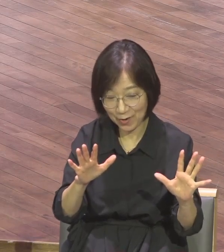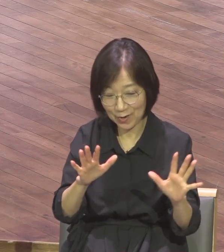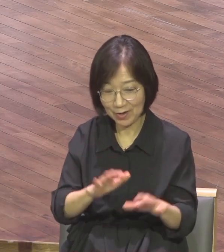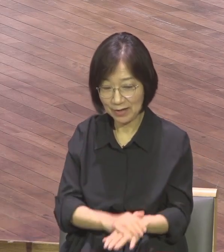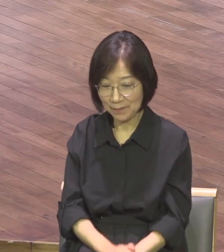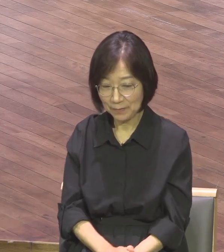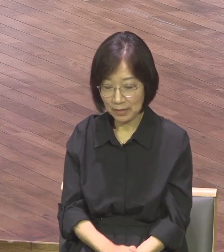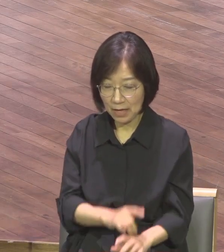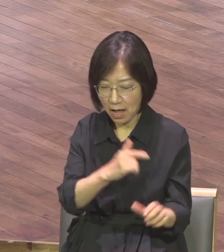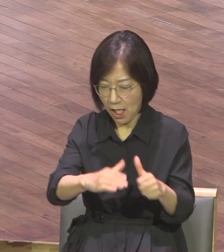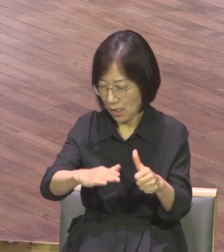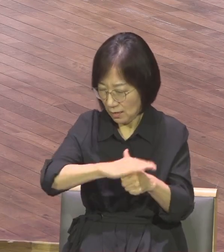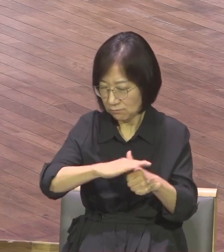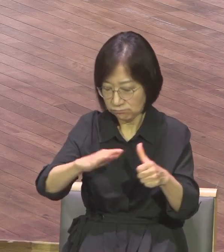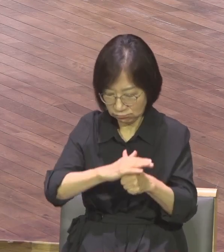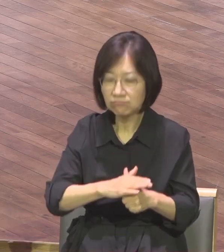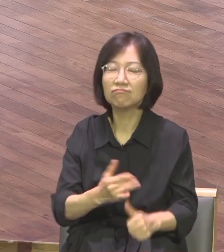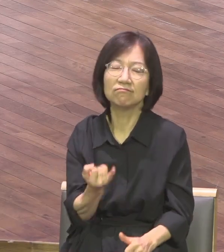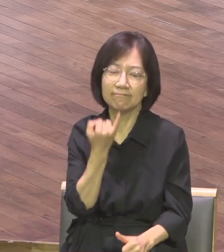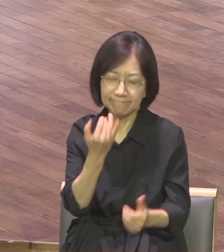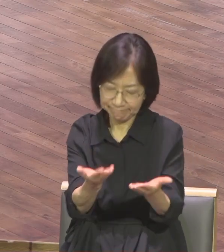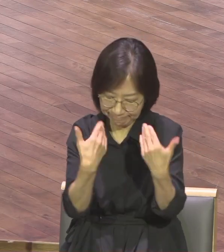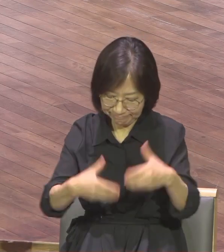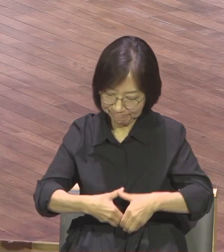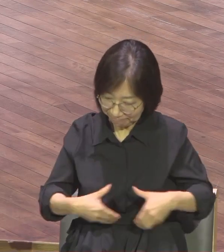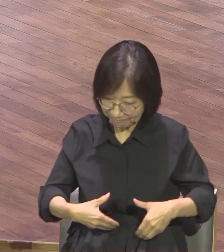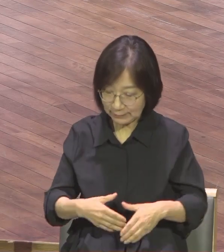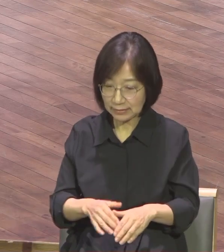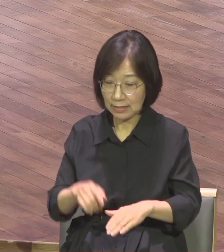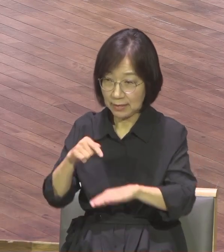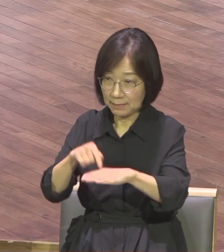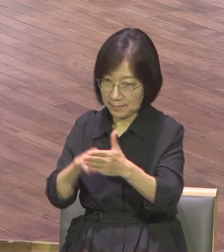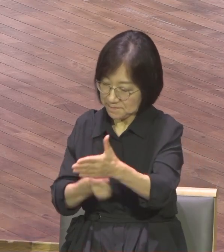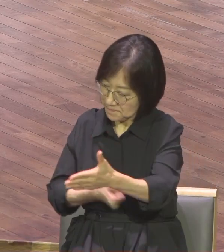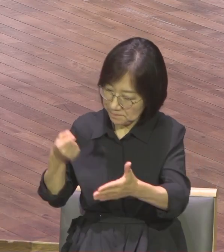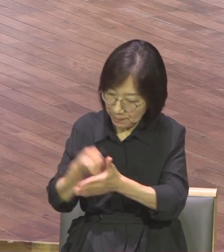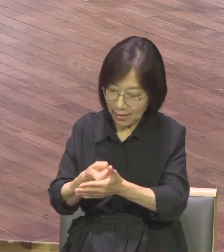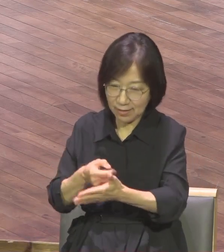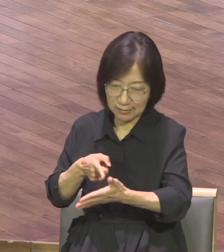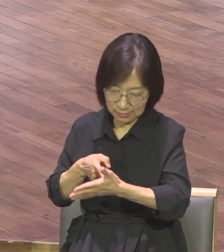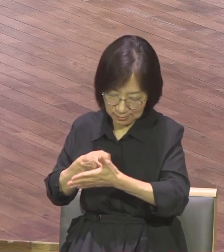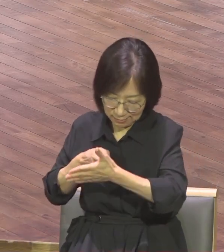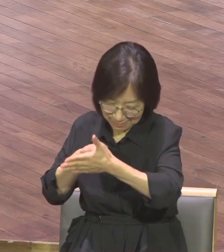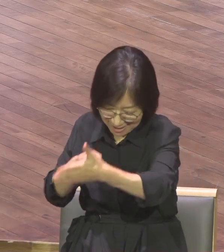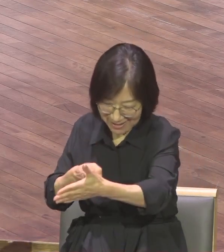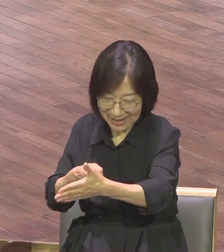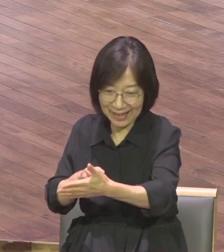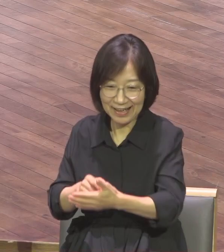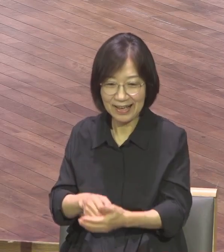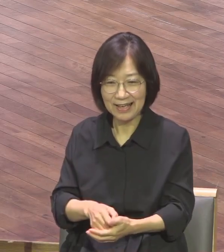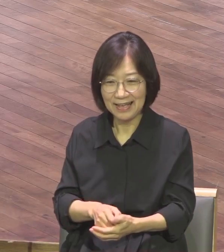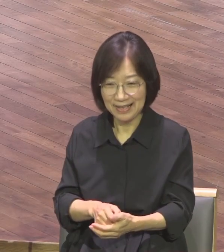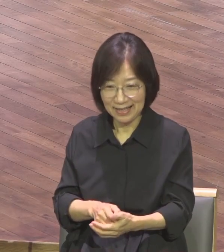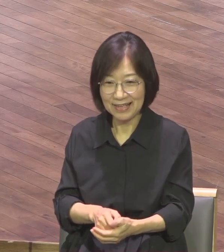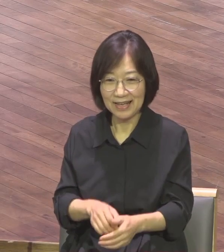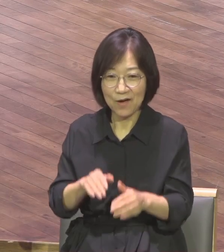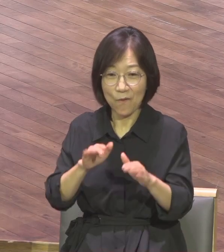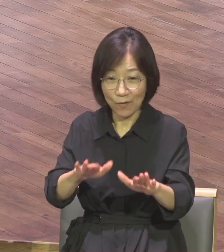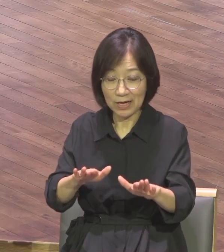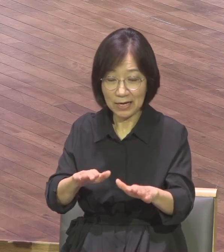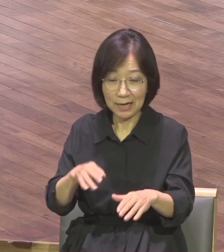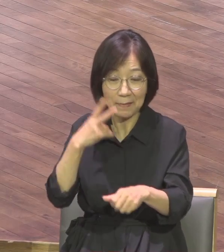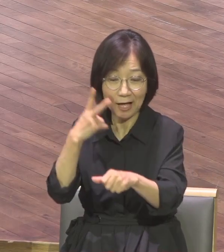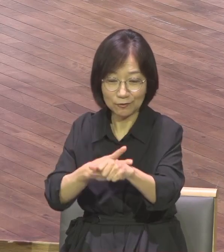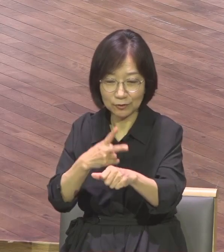어떤 공격도 상관없이 계속 열심히 지수한 게 특징이에요. 이 사울 보세요.